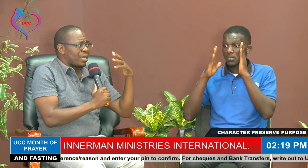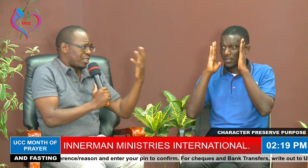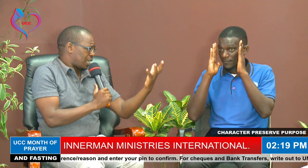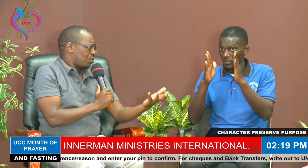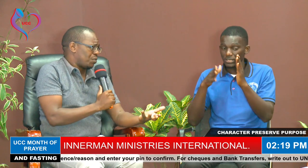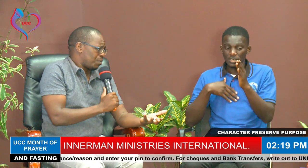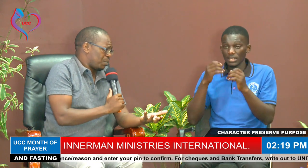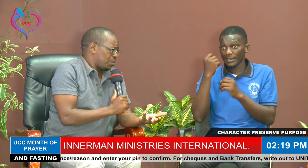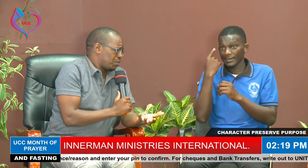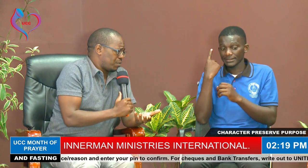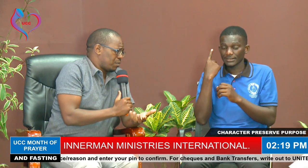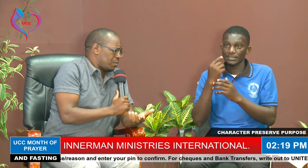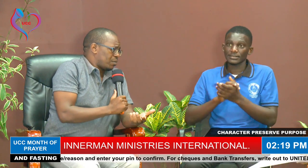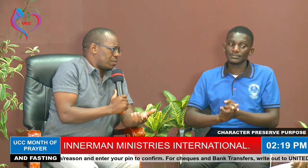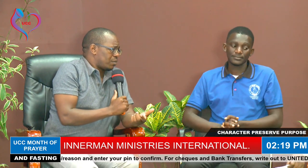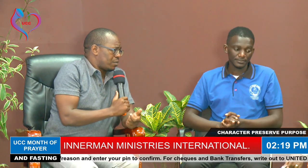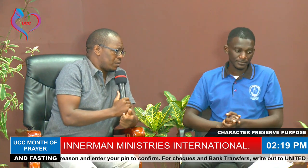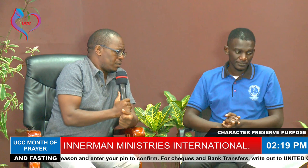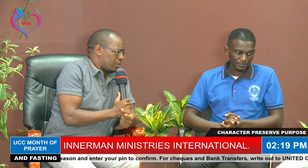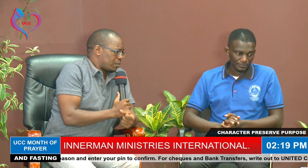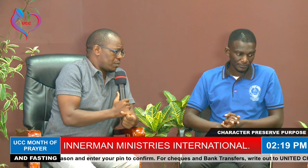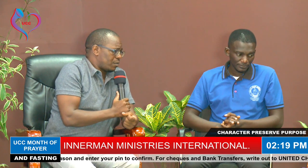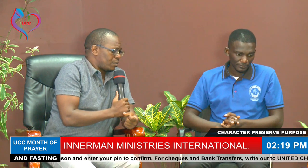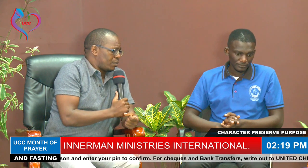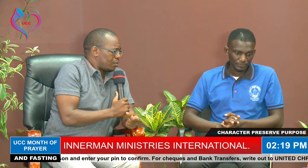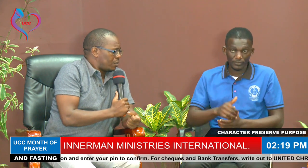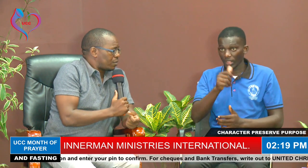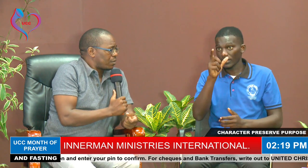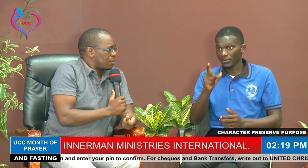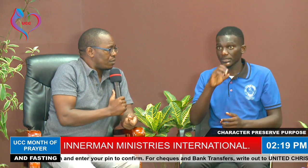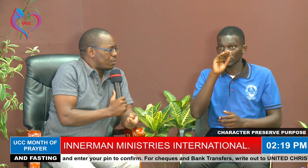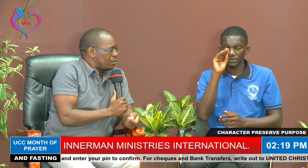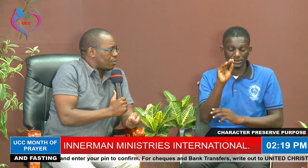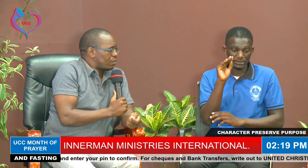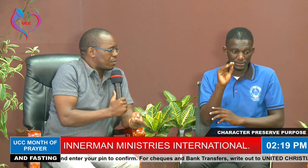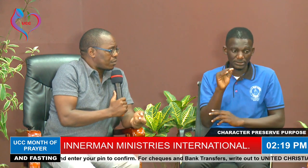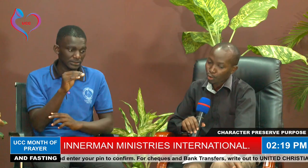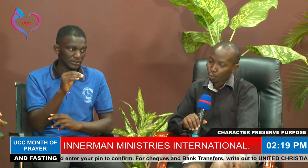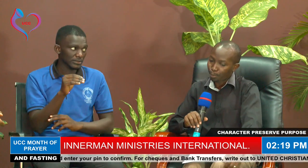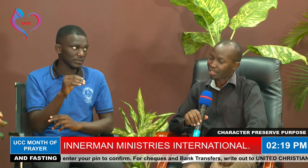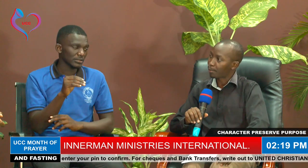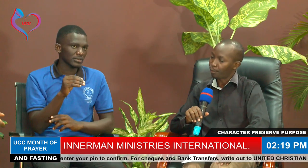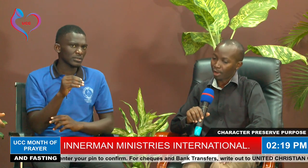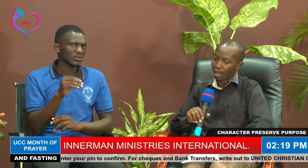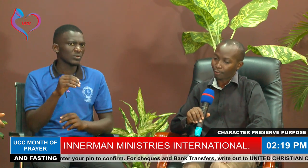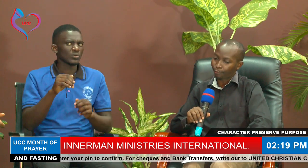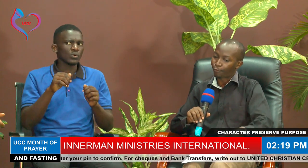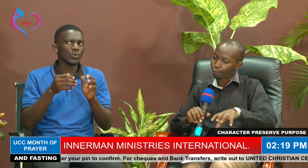understanding of the Bible. Amina. Umulabuza, nsobola Katonda asobola okumpita for